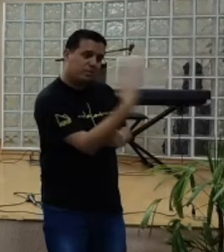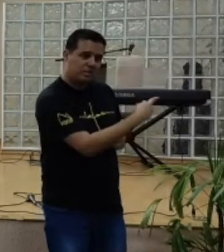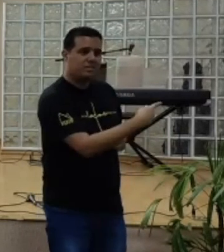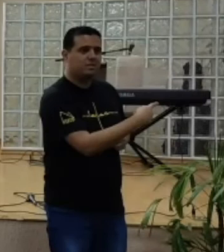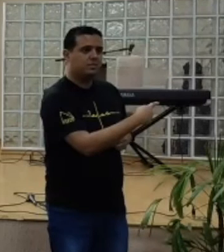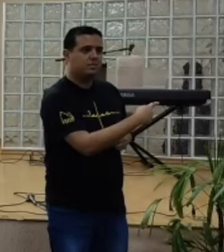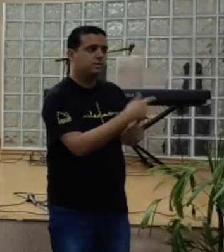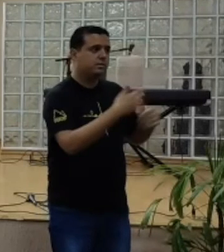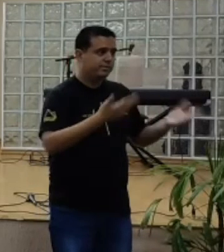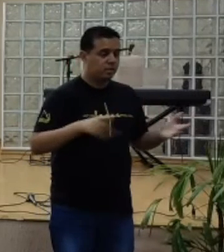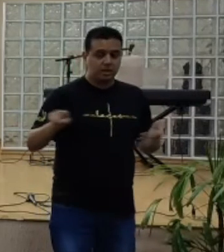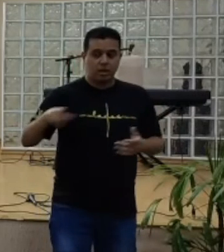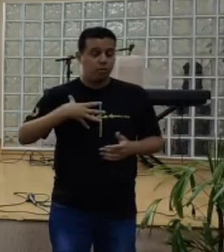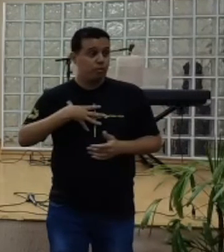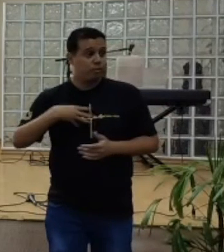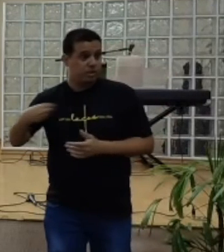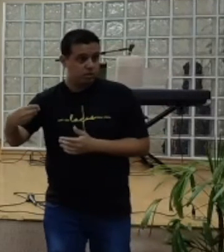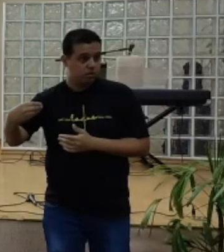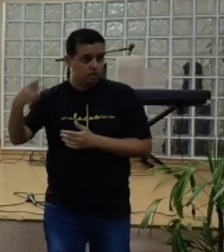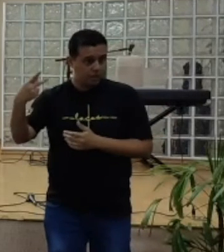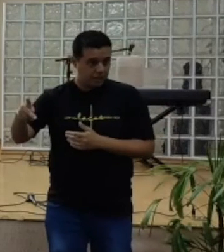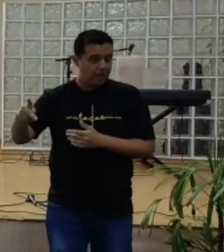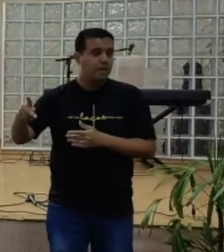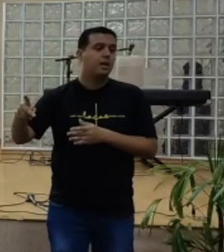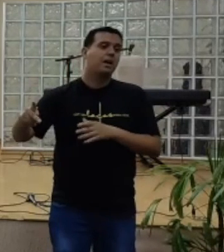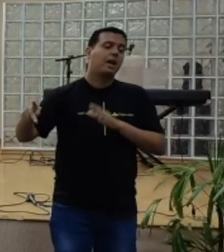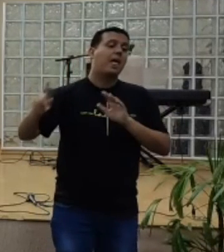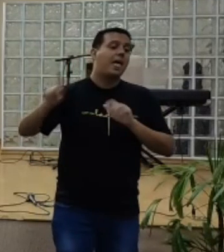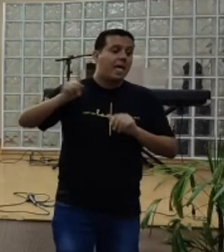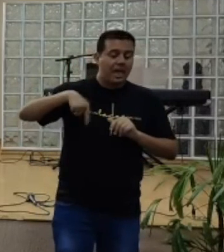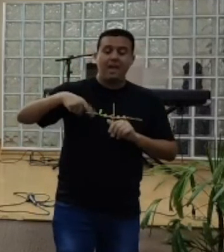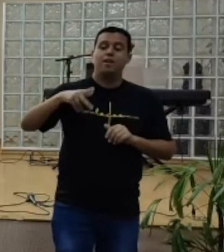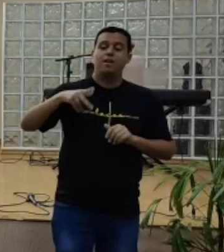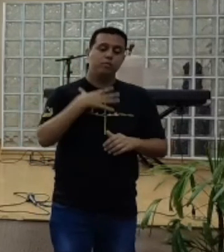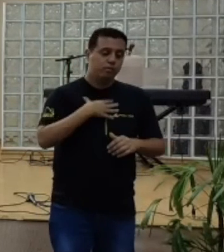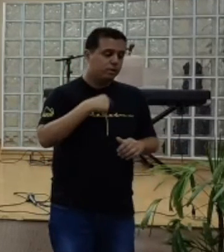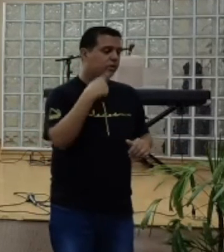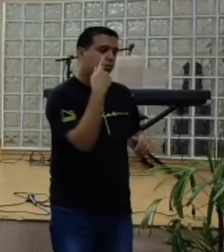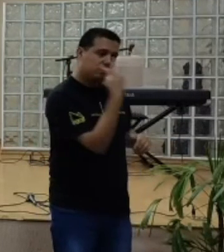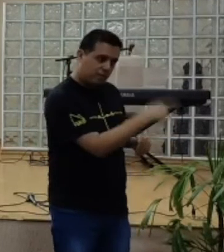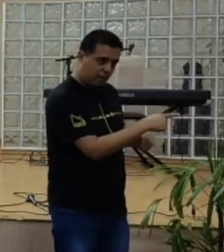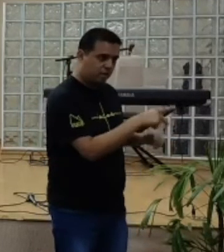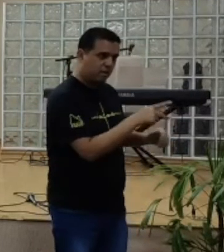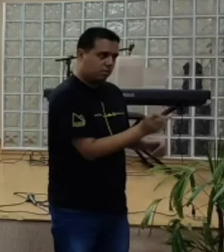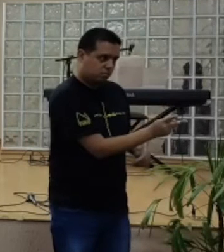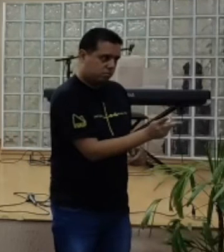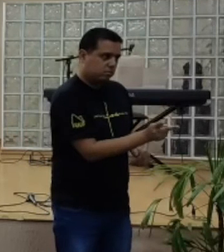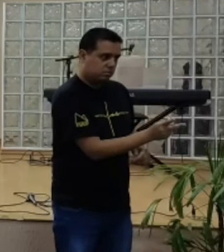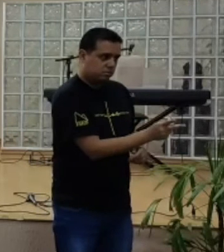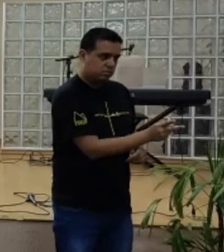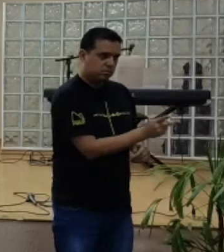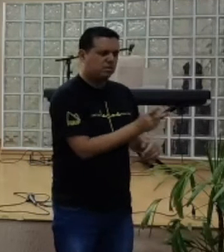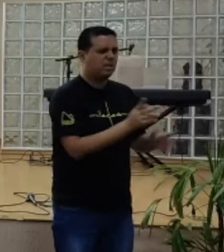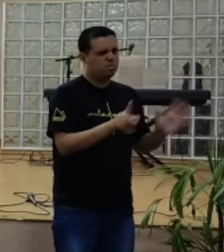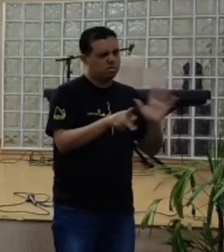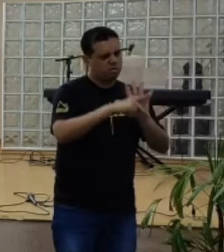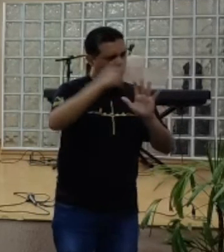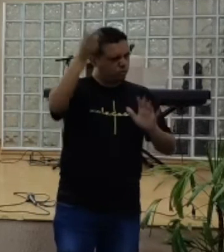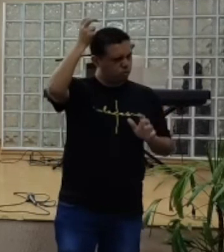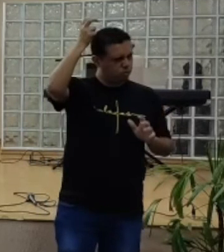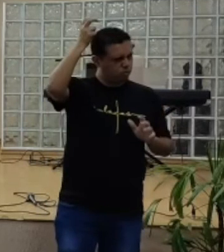filho de Agar seria de Sara. Então, esta era uma questão de cultura de época, mas